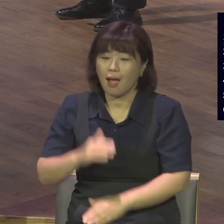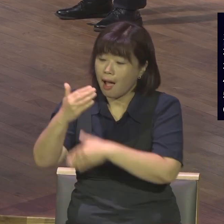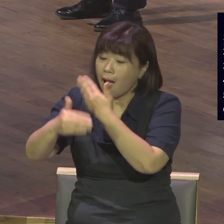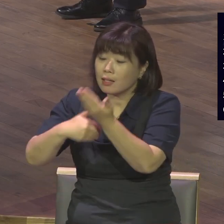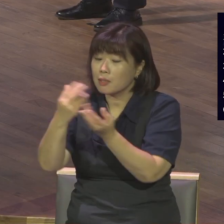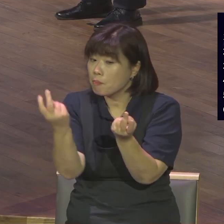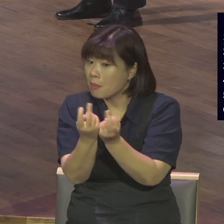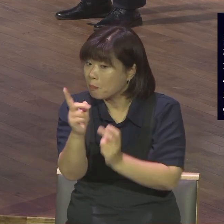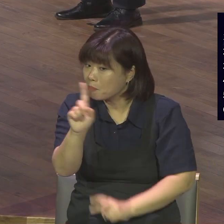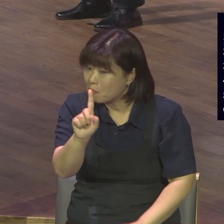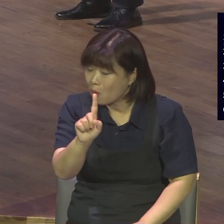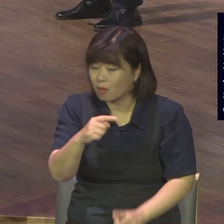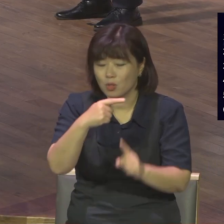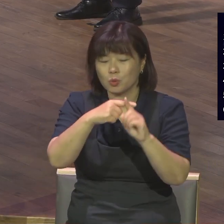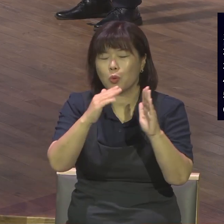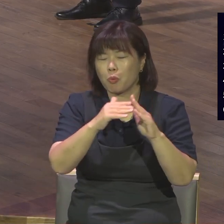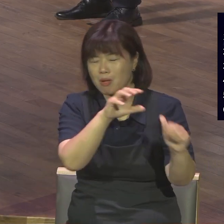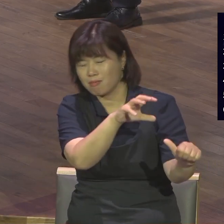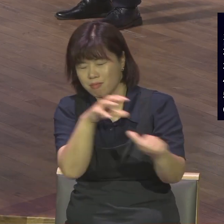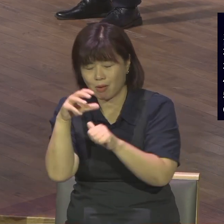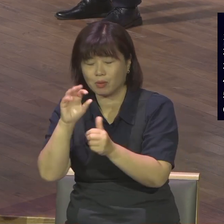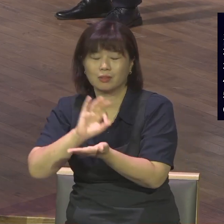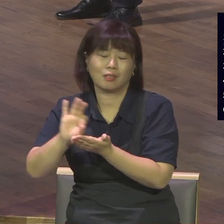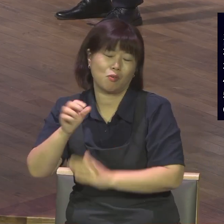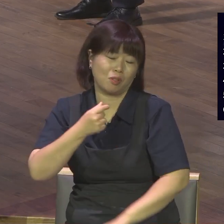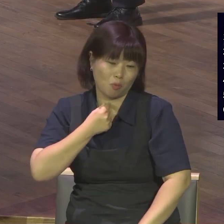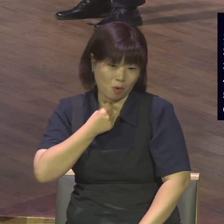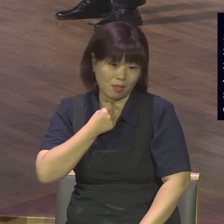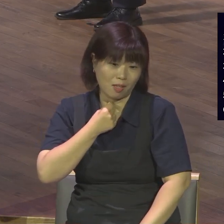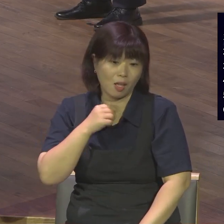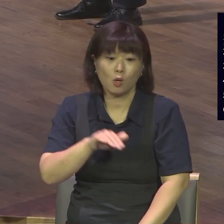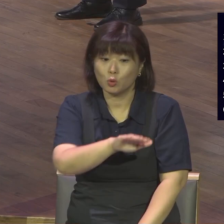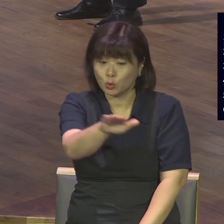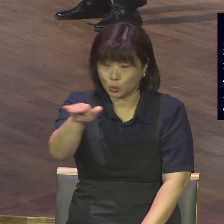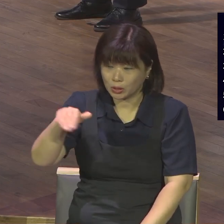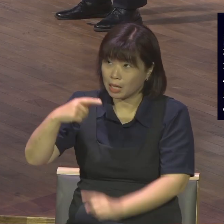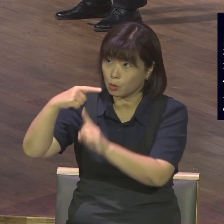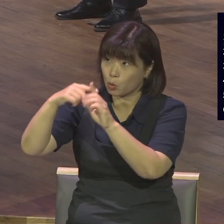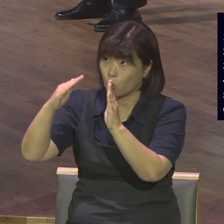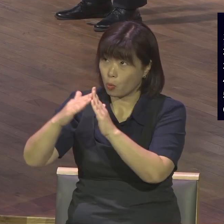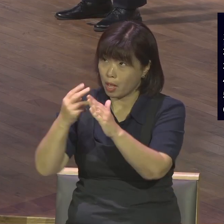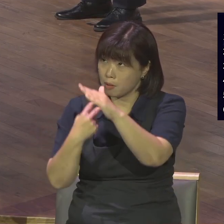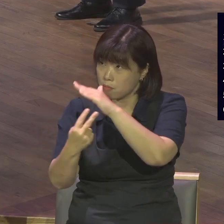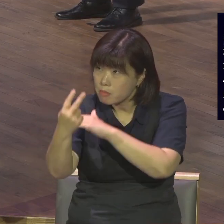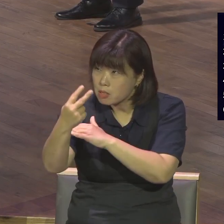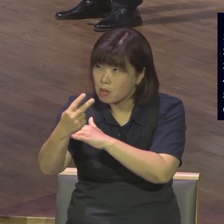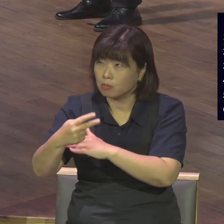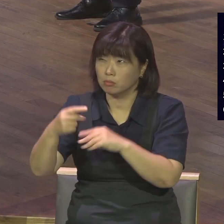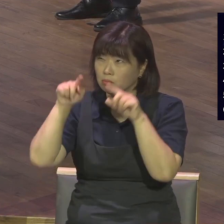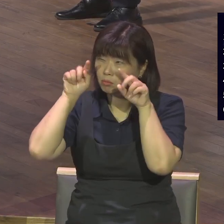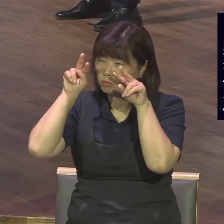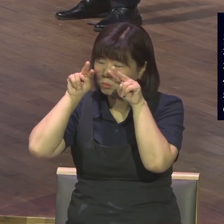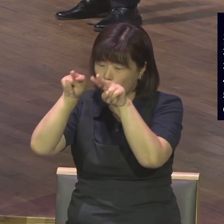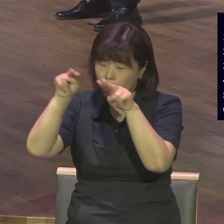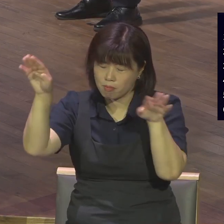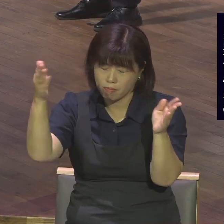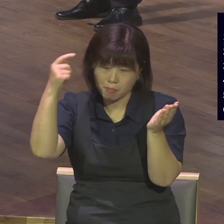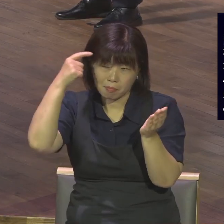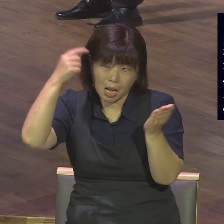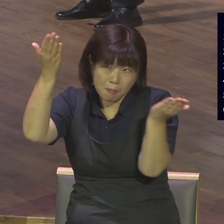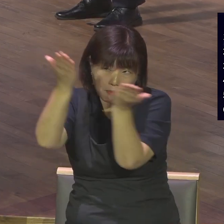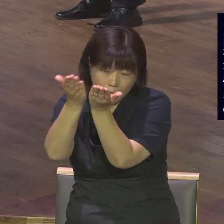방법은 교회입니다. 교회의 미션을 따라갈 때 237 나라가 살아날 줄 믿습니다. 하나님,